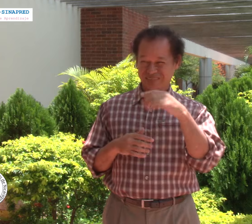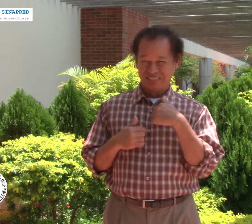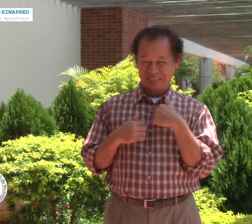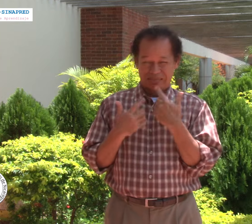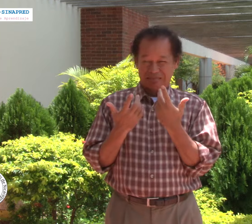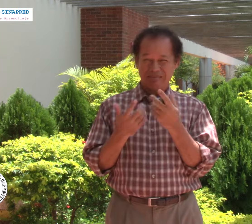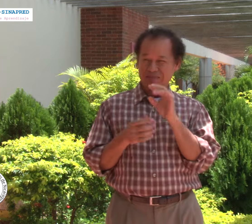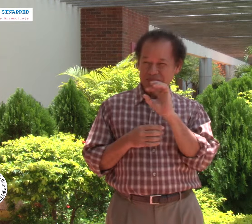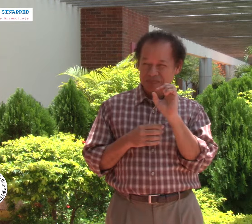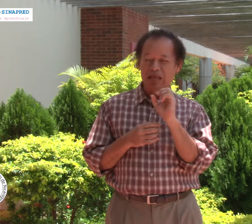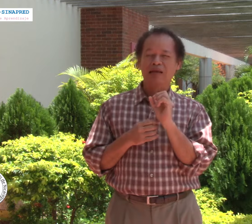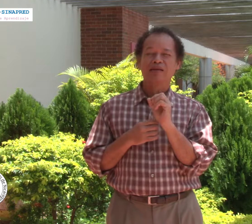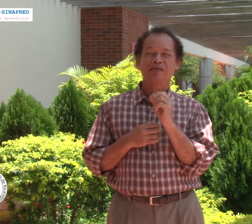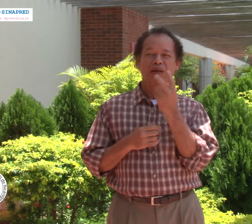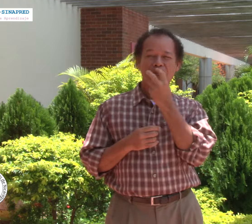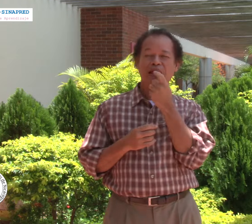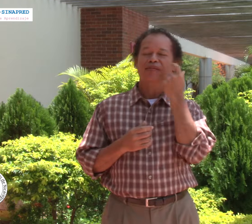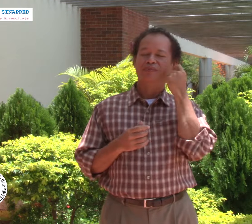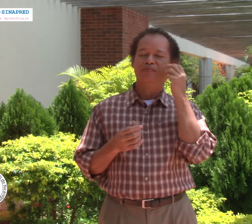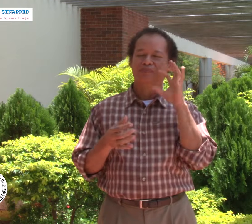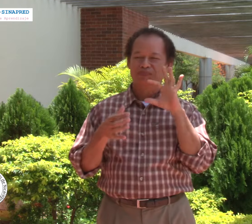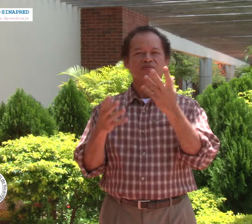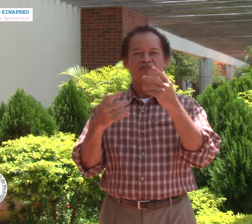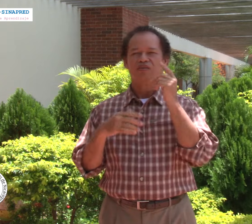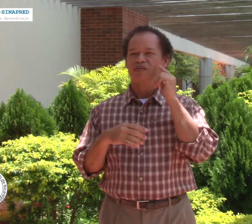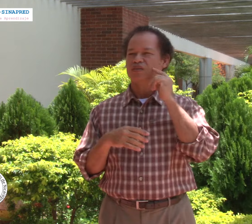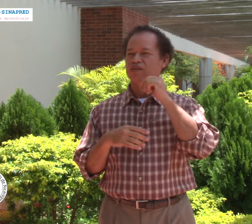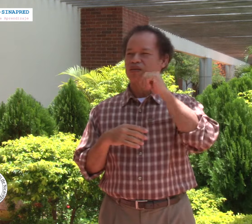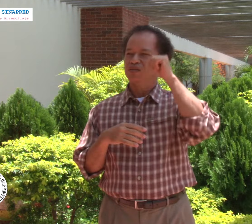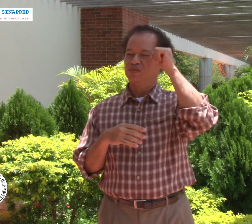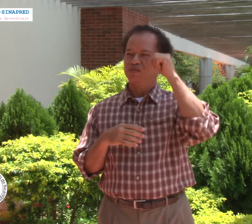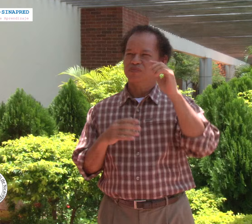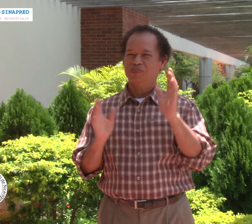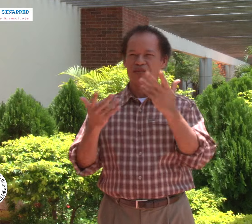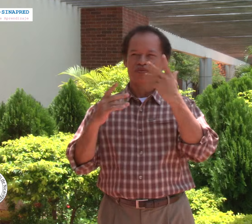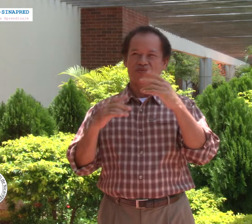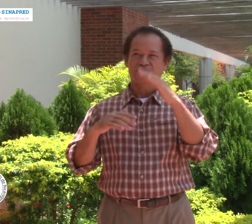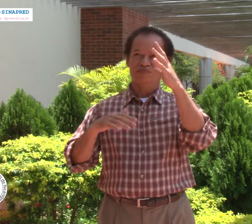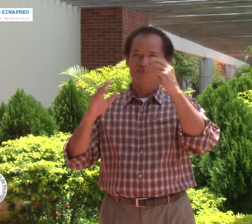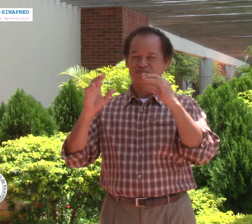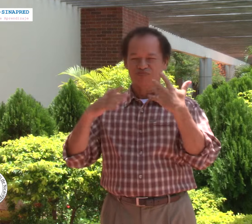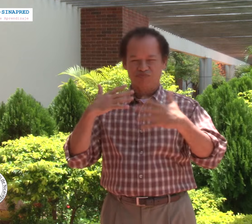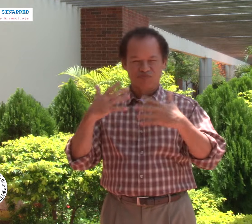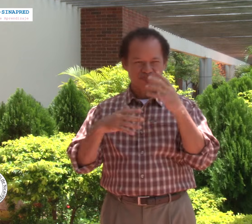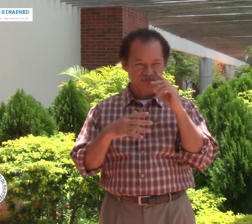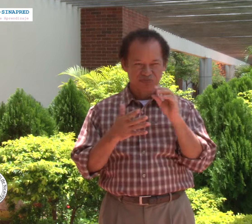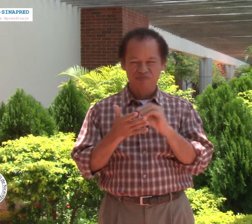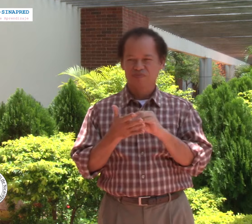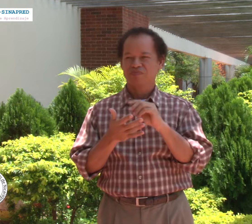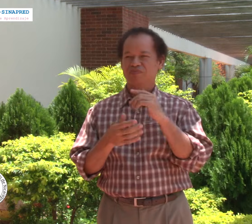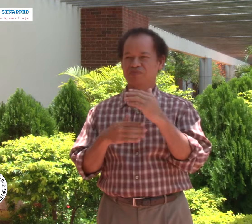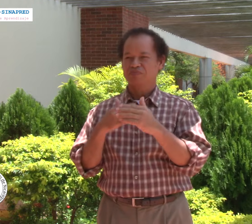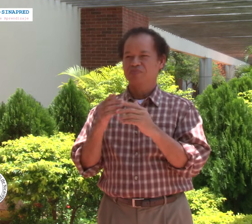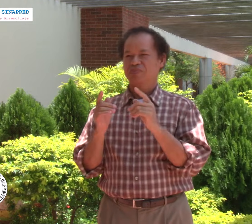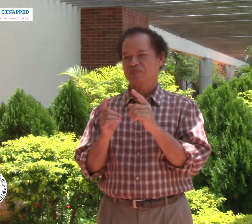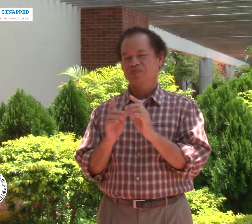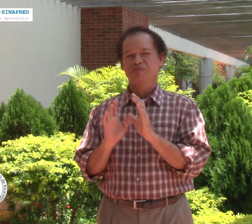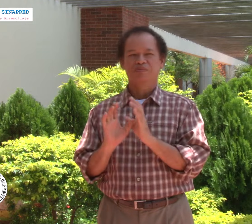enseñaban a hablar directamente. Poco a poco los sordos dentro de la escuela y empezamos a manejar